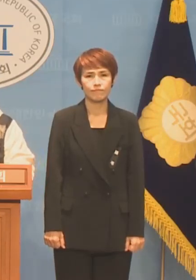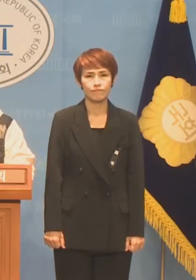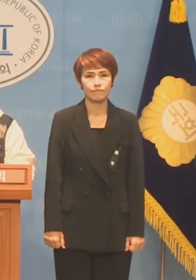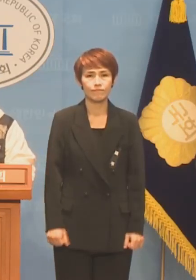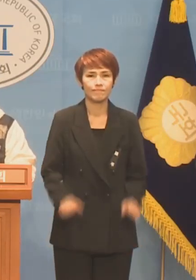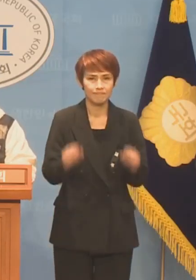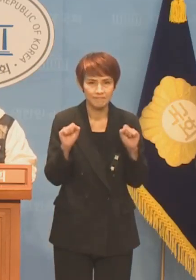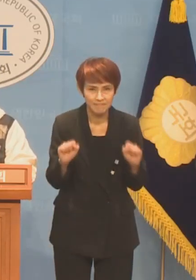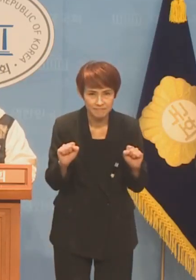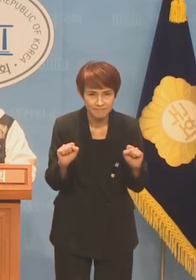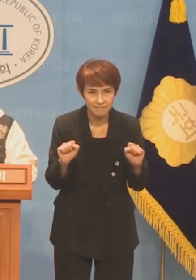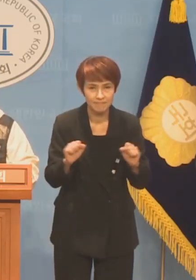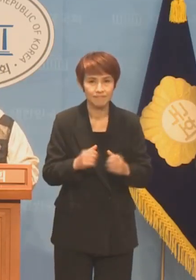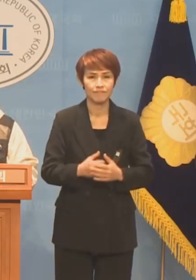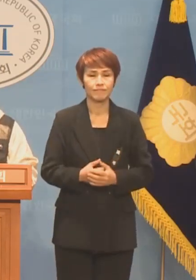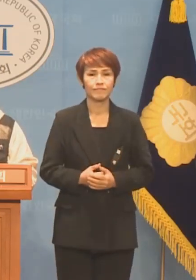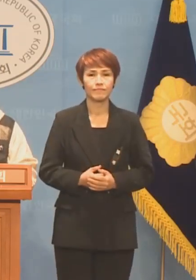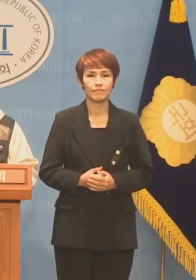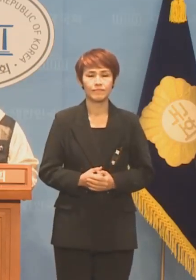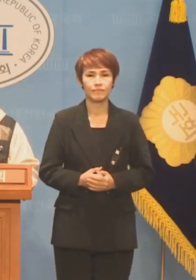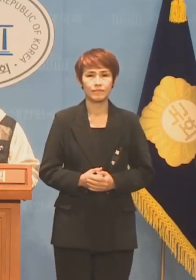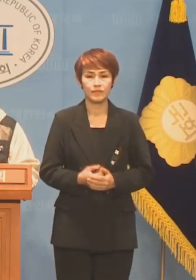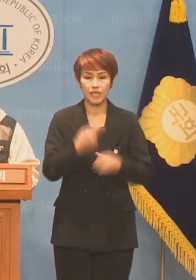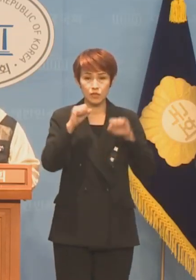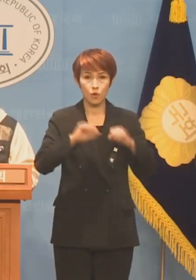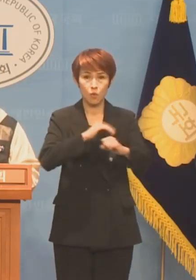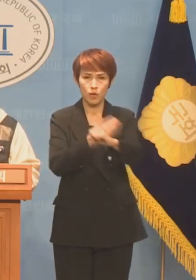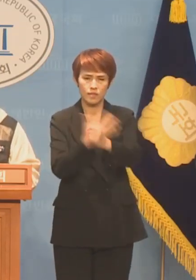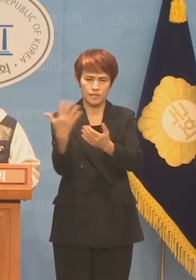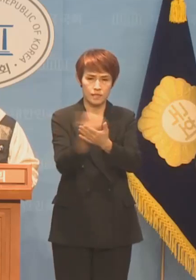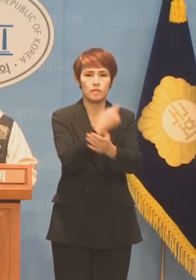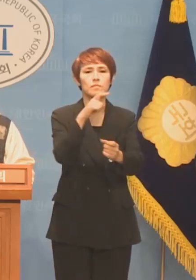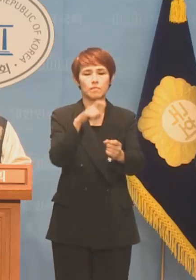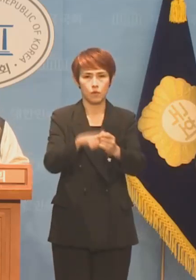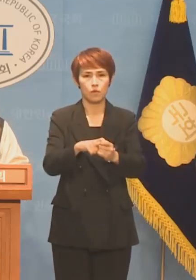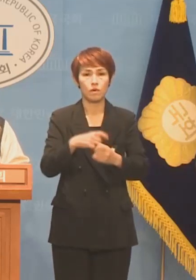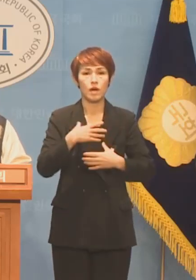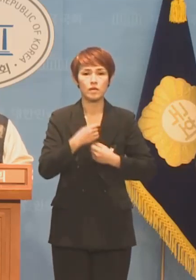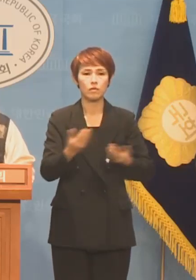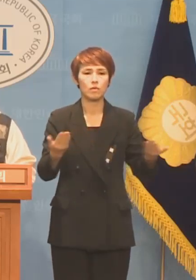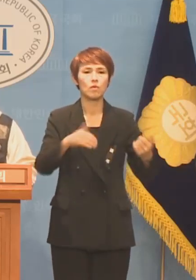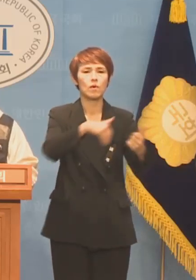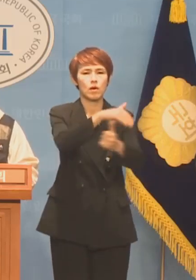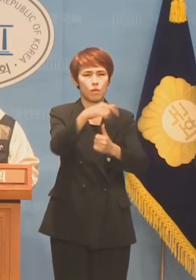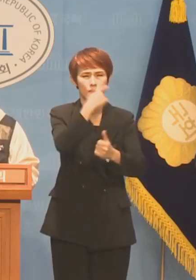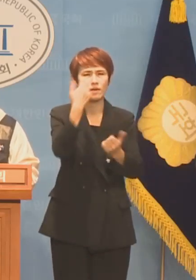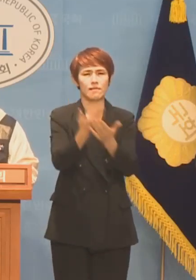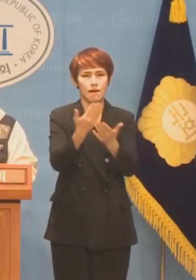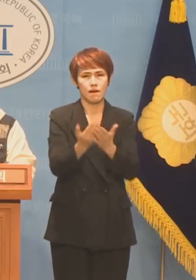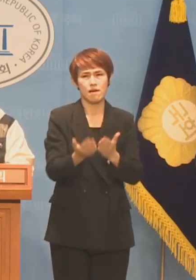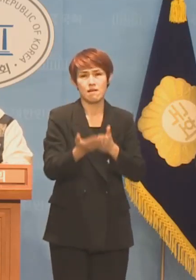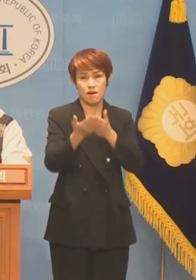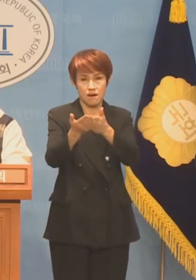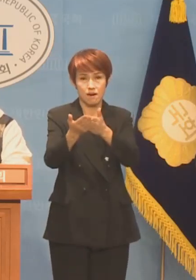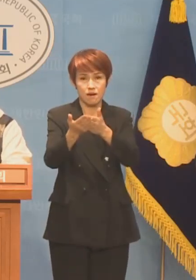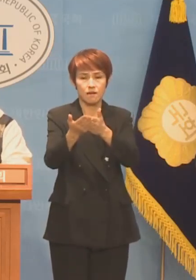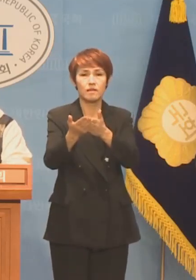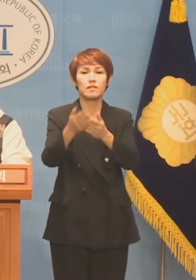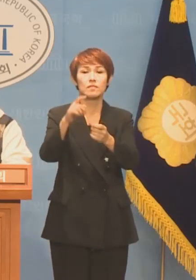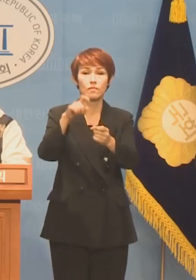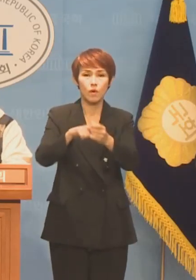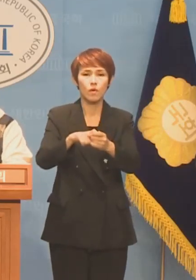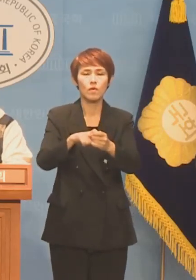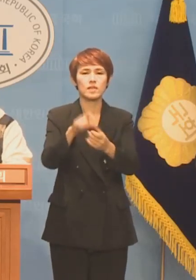예, 안녕하십니까. 지금부터 생존권 쟁취, 안전한 노동환경 보장, LS 판토스 및 대명물류를